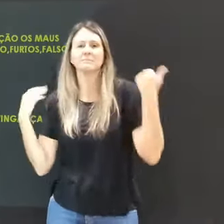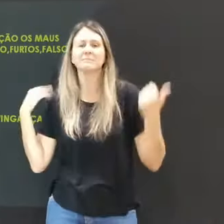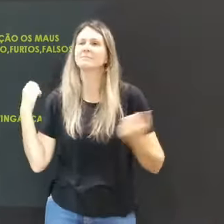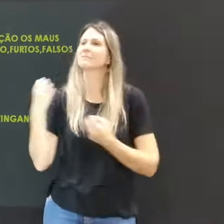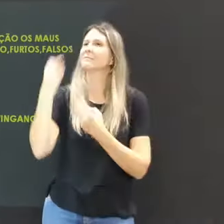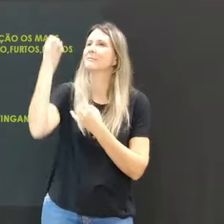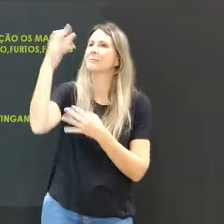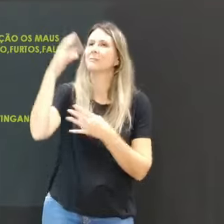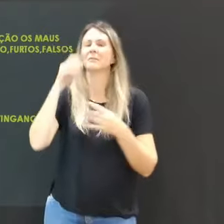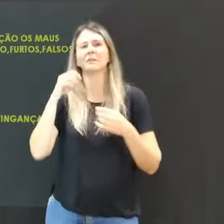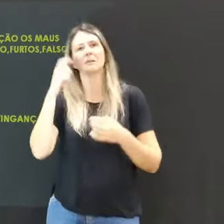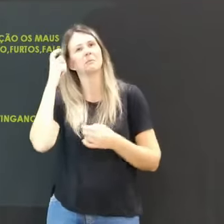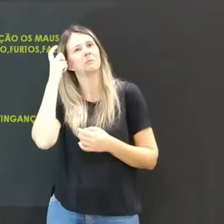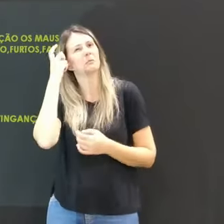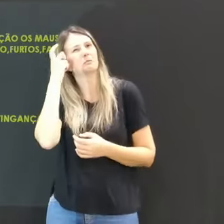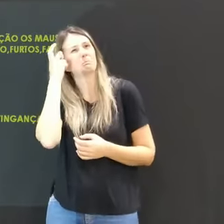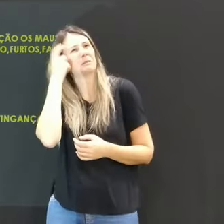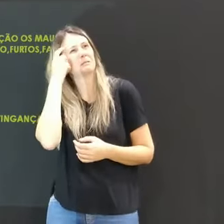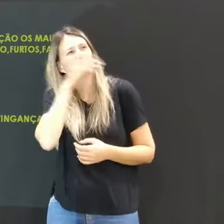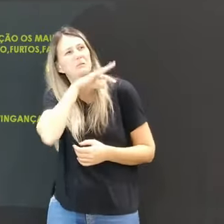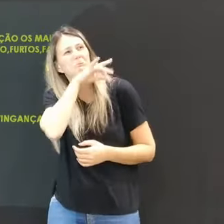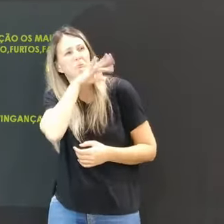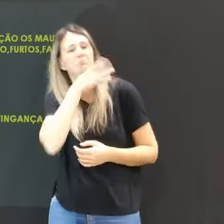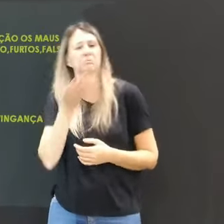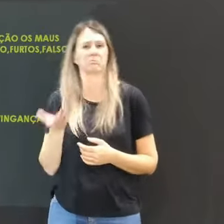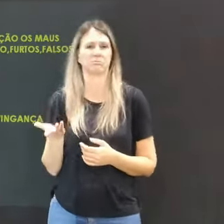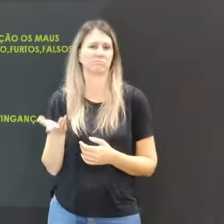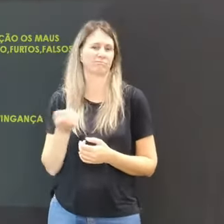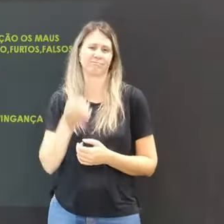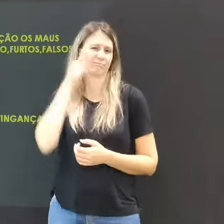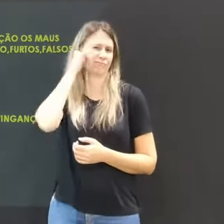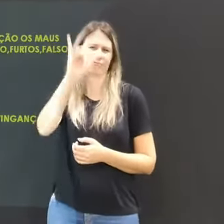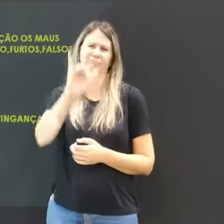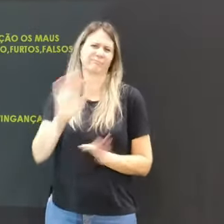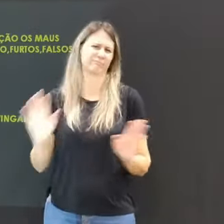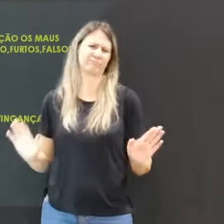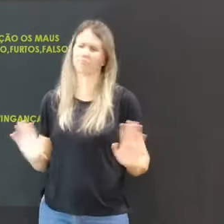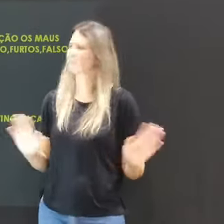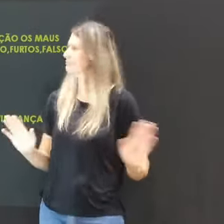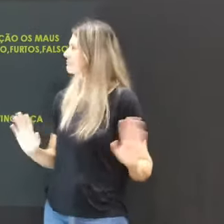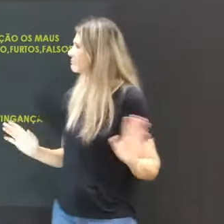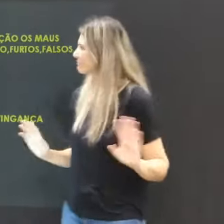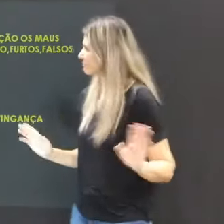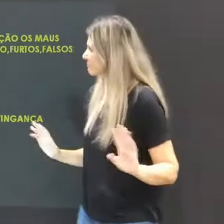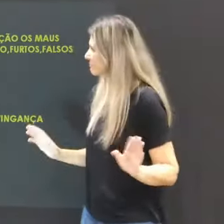com passeio, com viagens. Não ficar botando coisa ruim na cabeça. Deixa disso.